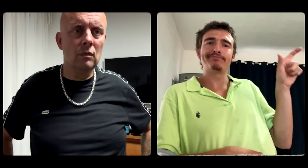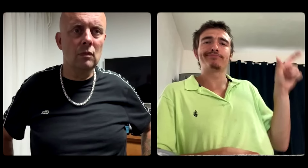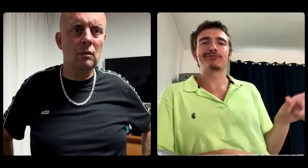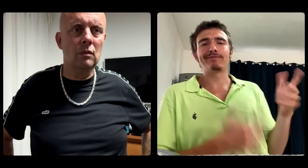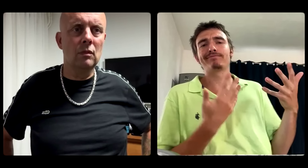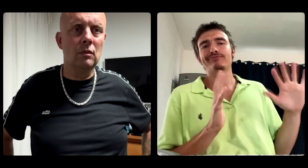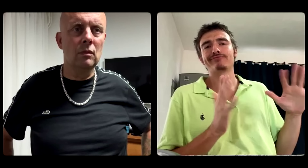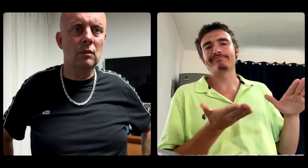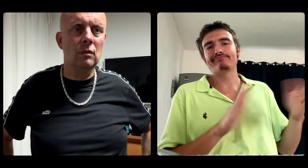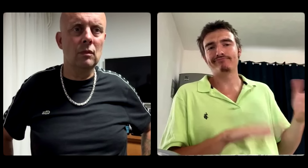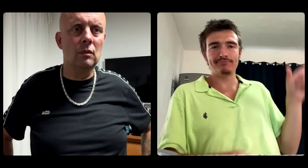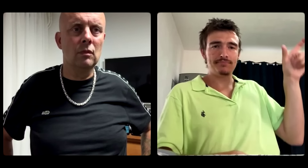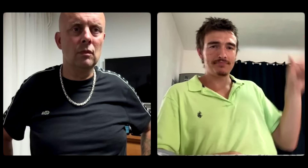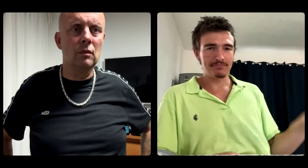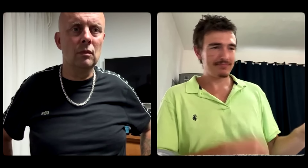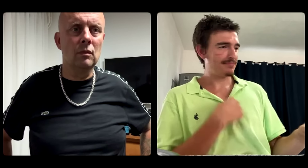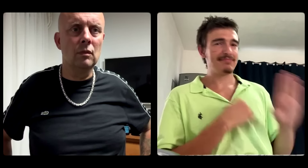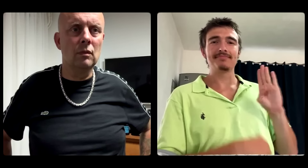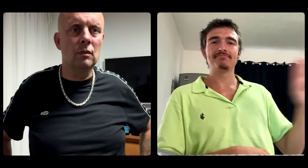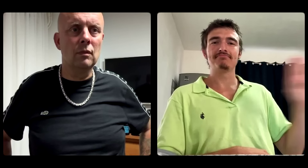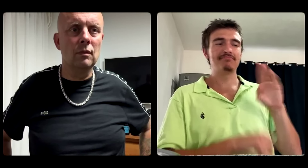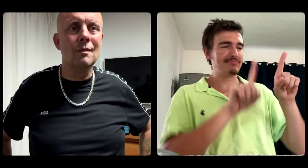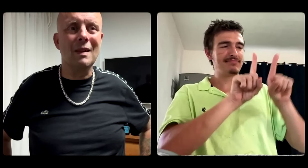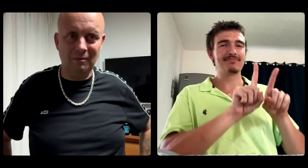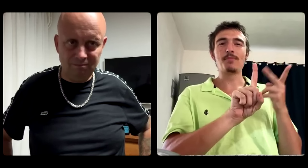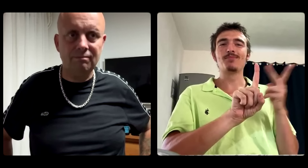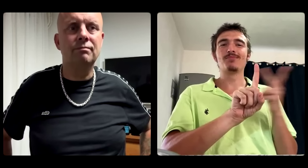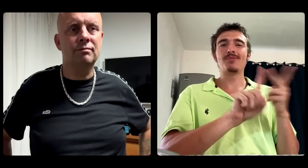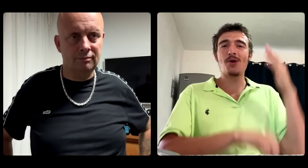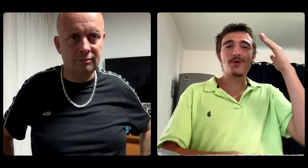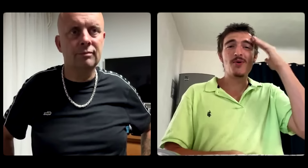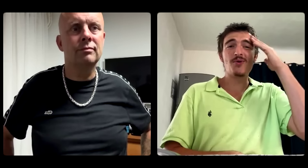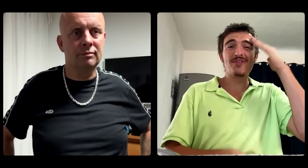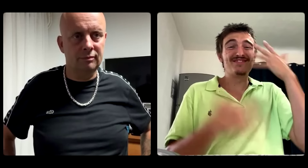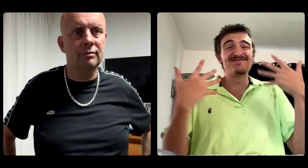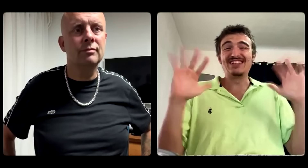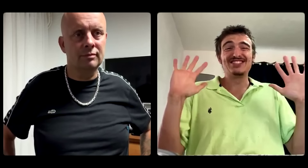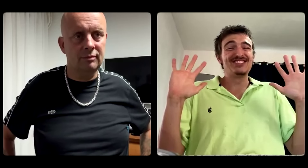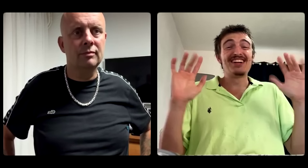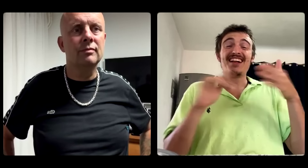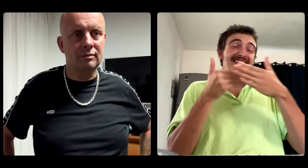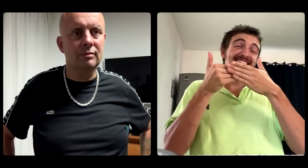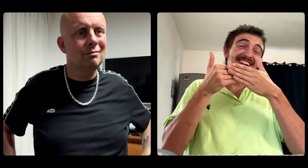Dit is gewoon forever. Dit is gewoon voor altijd.